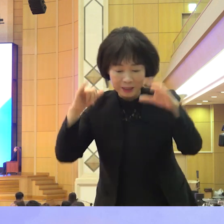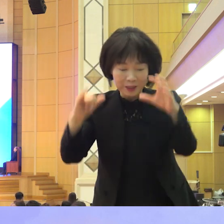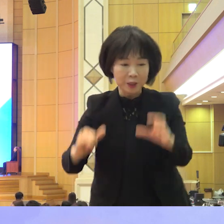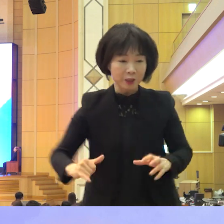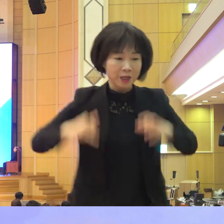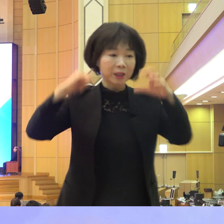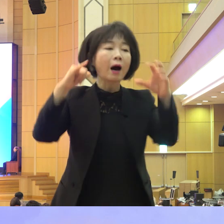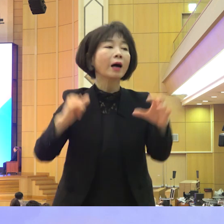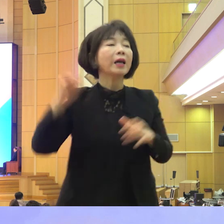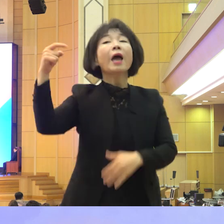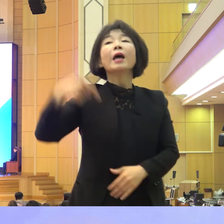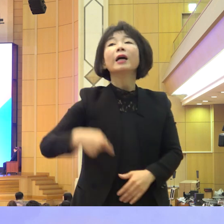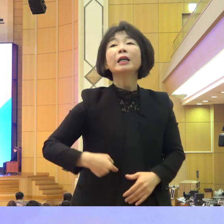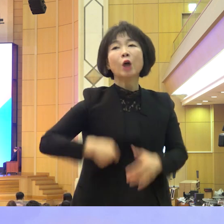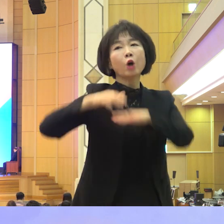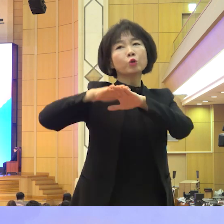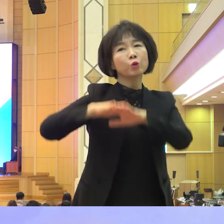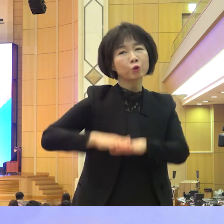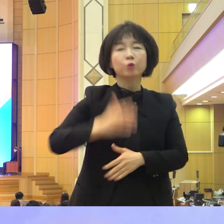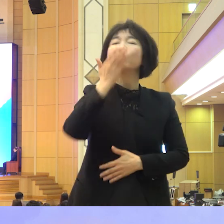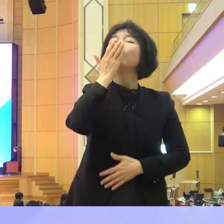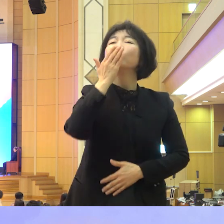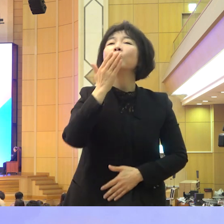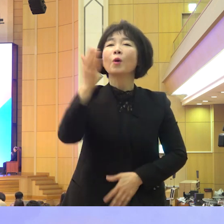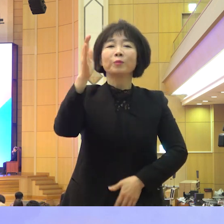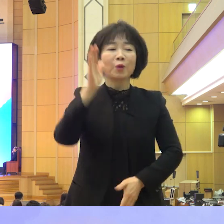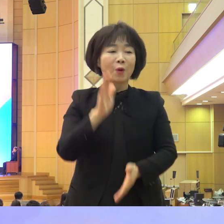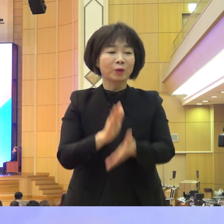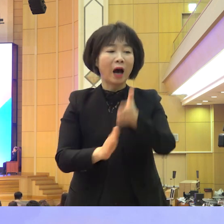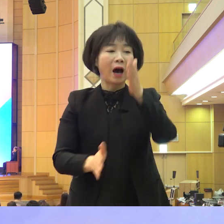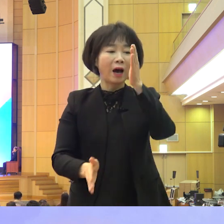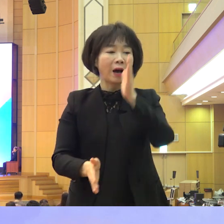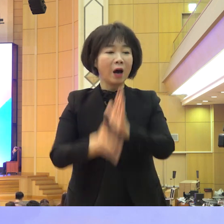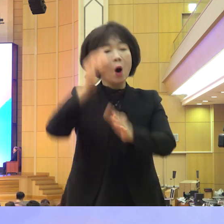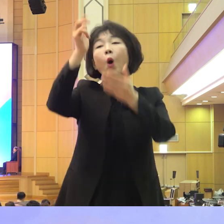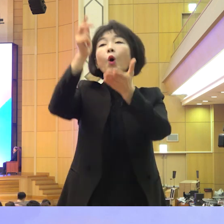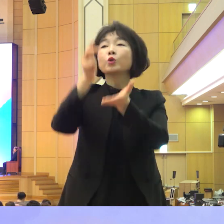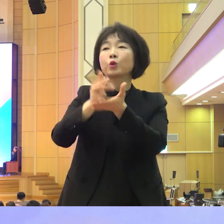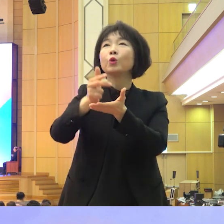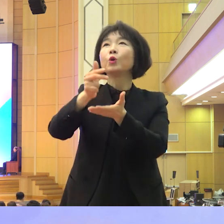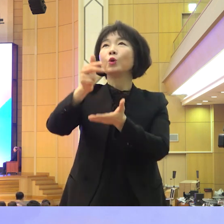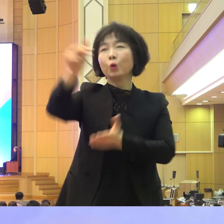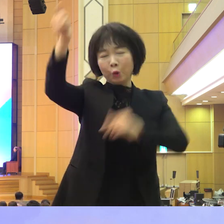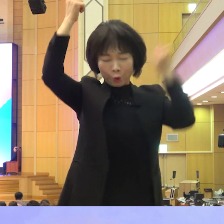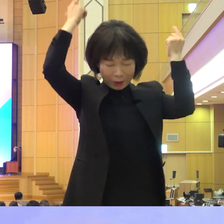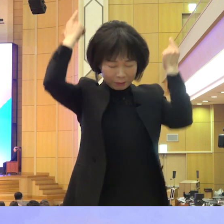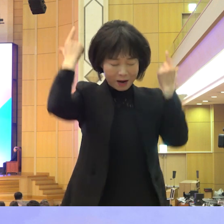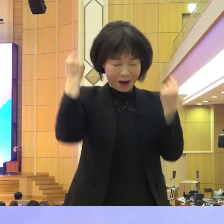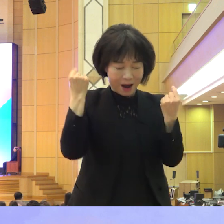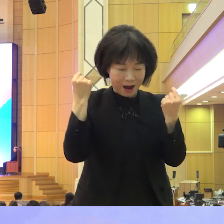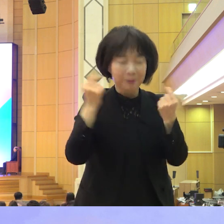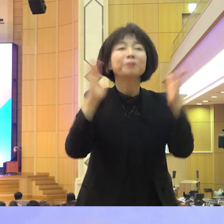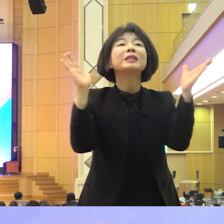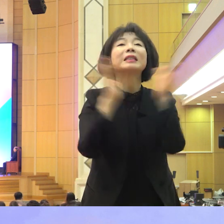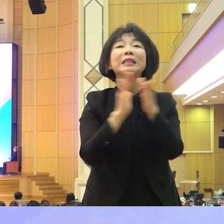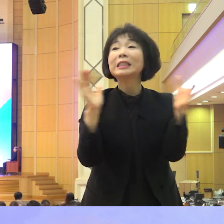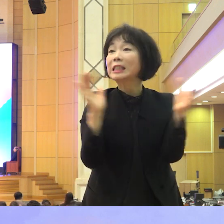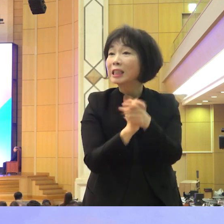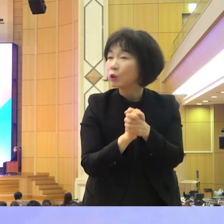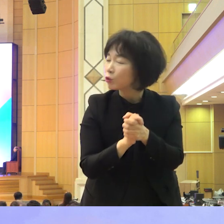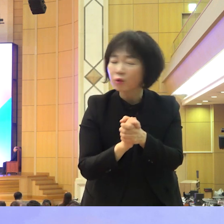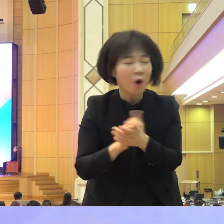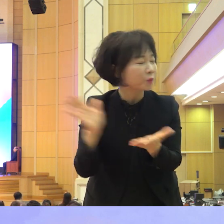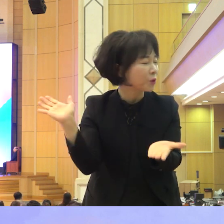나는 이 찬양합니다. 오 주님 같은 오 주님